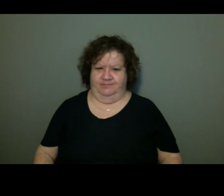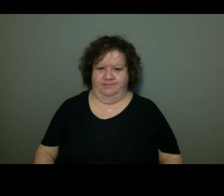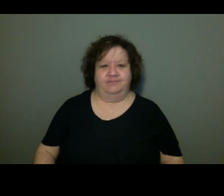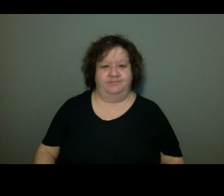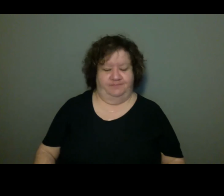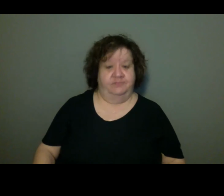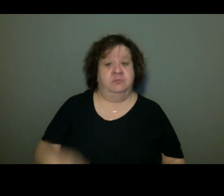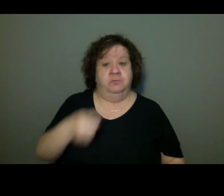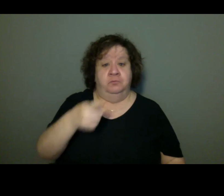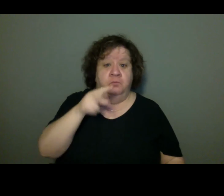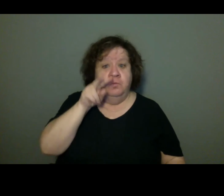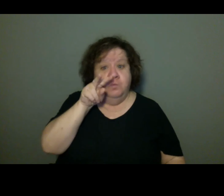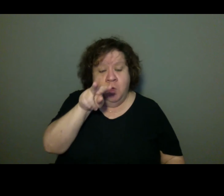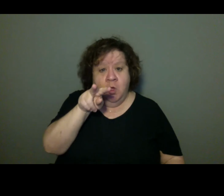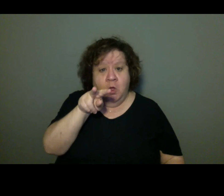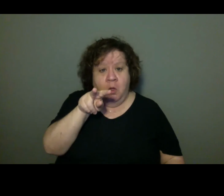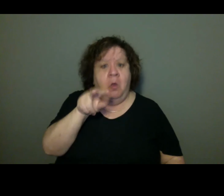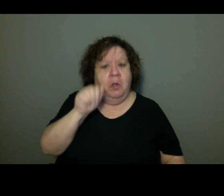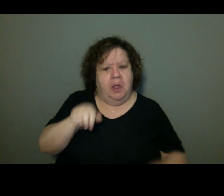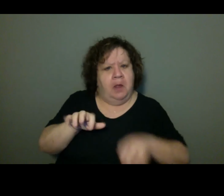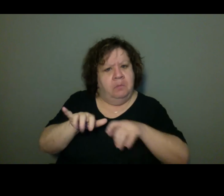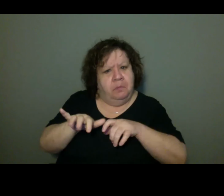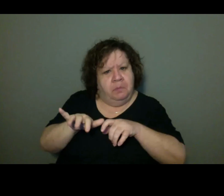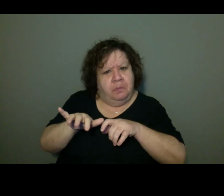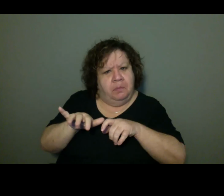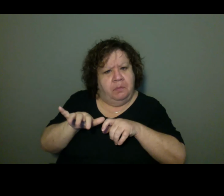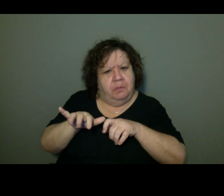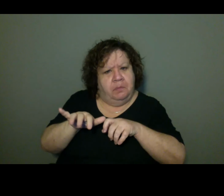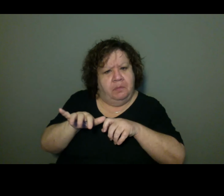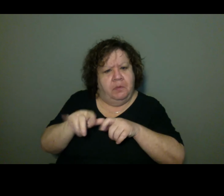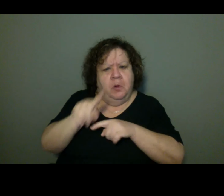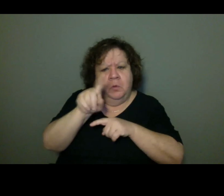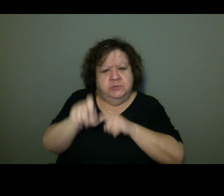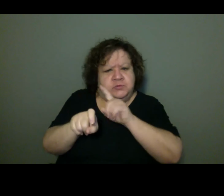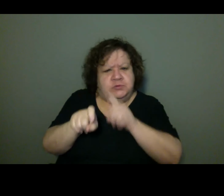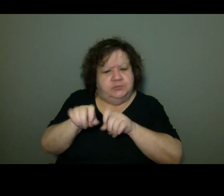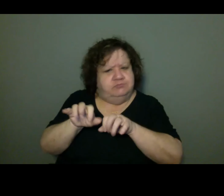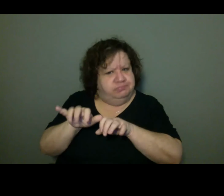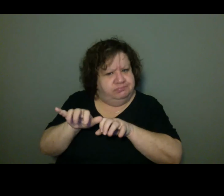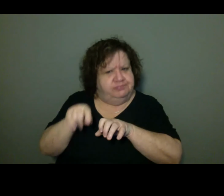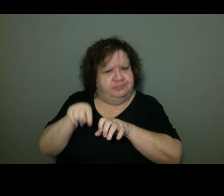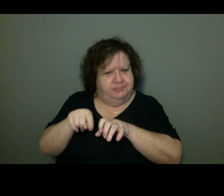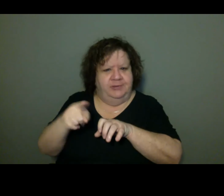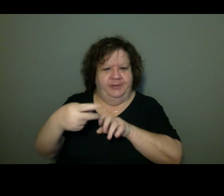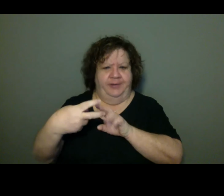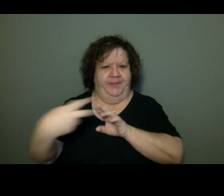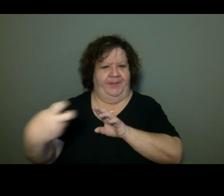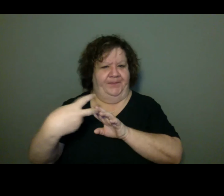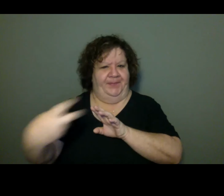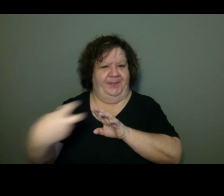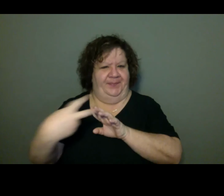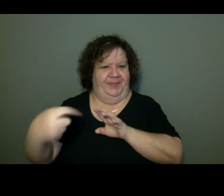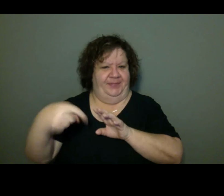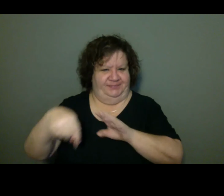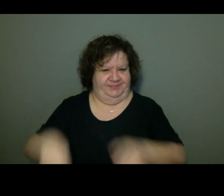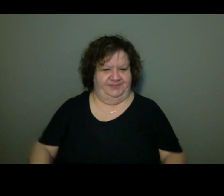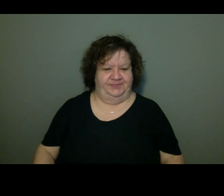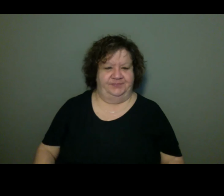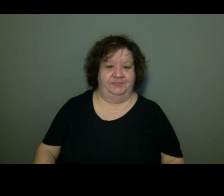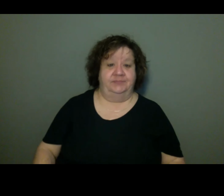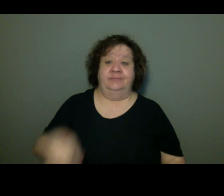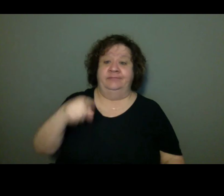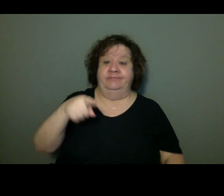Hãy kênh La School Để không bỏ